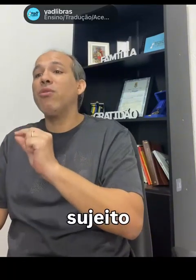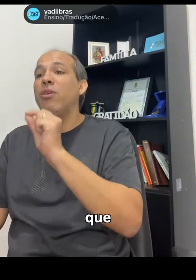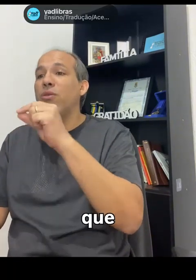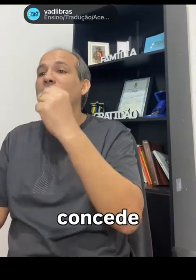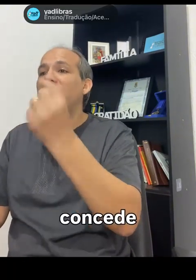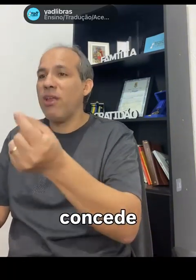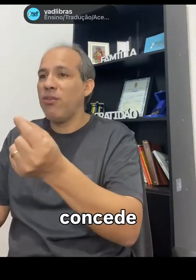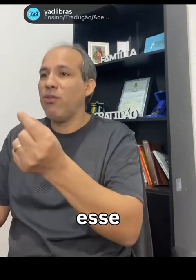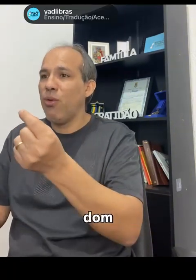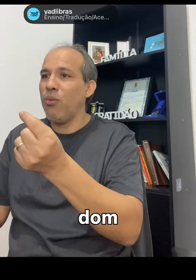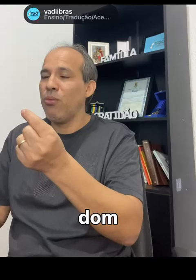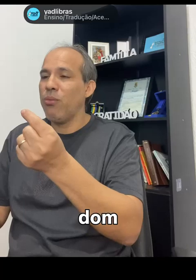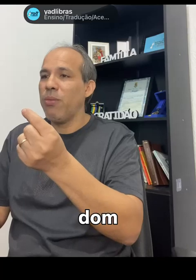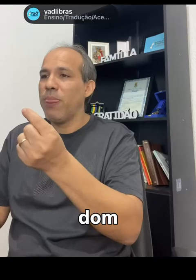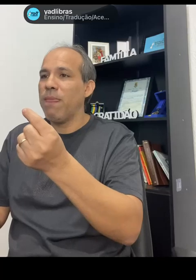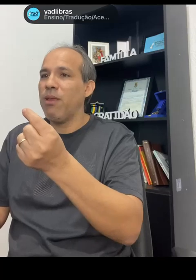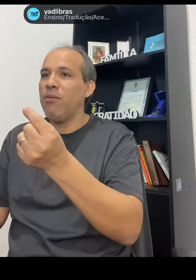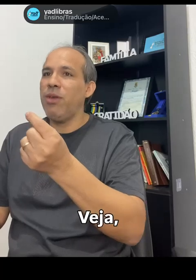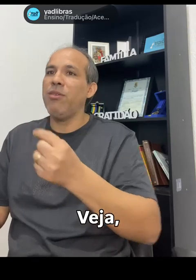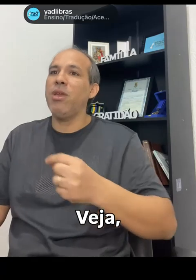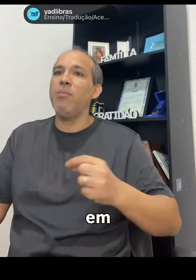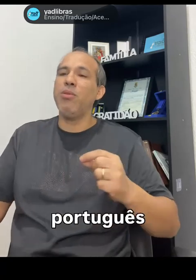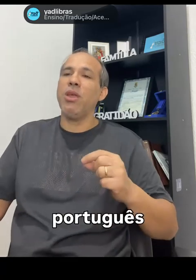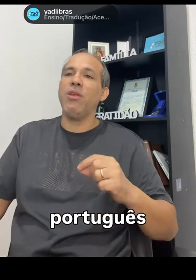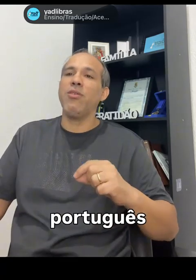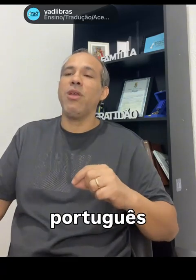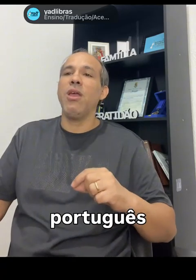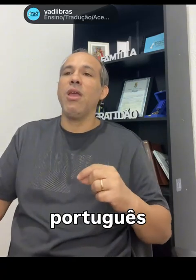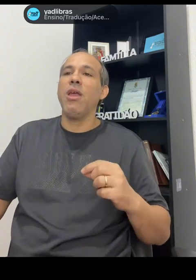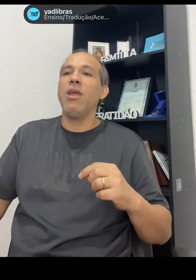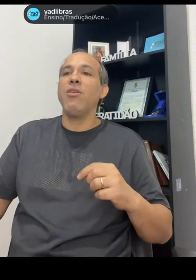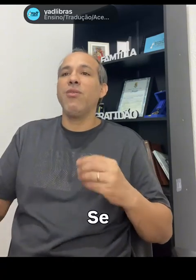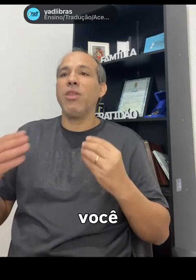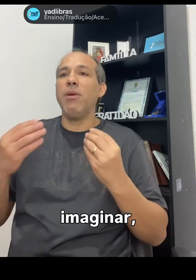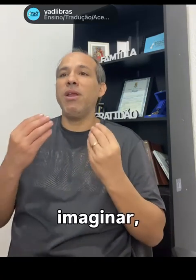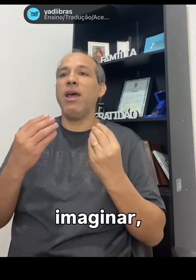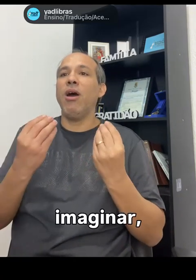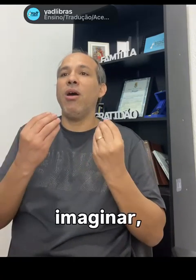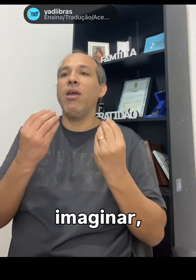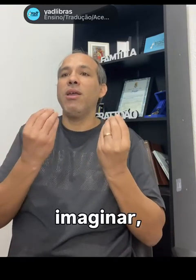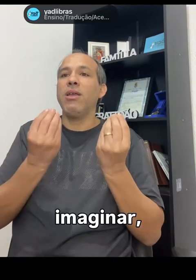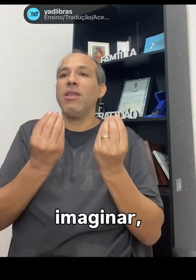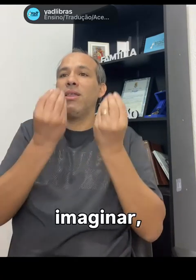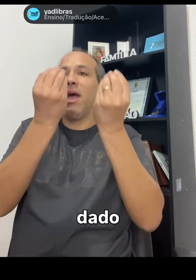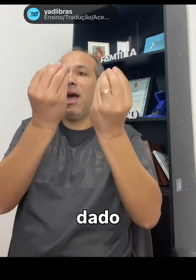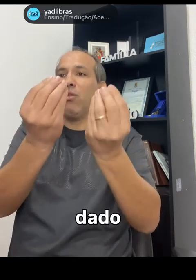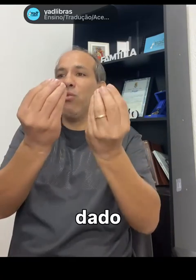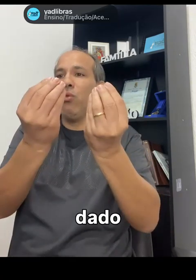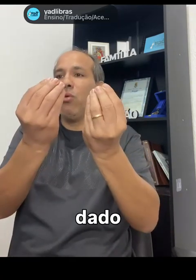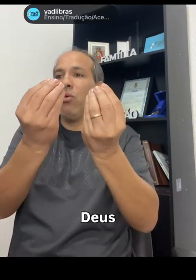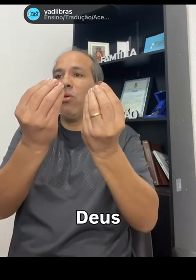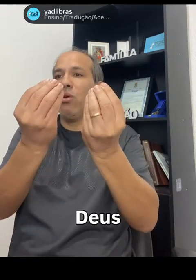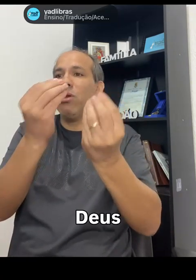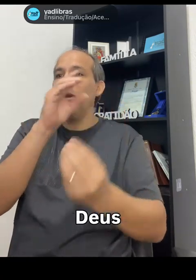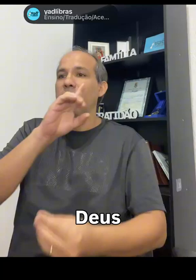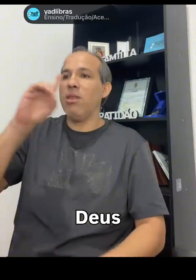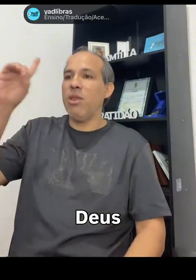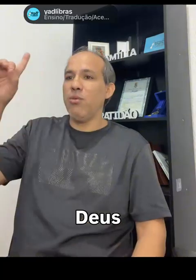que concede esse dom. Veja, em português, se você imaginar, ó, dado